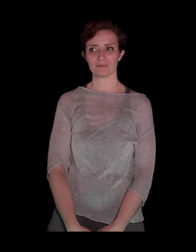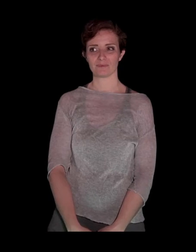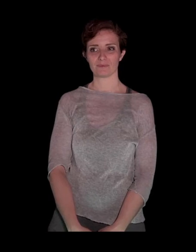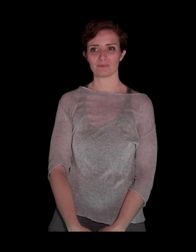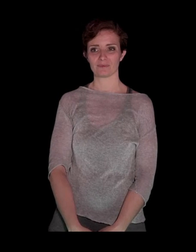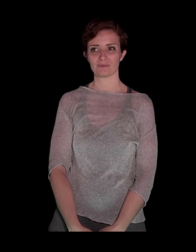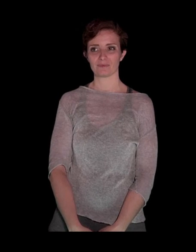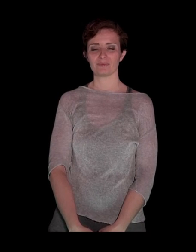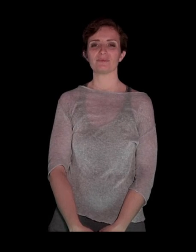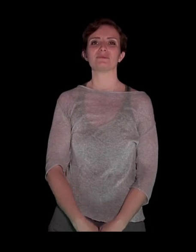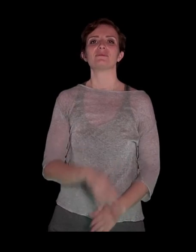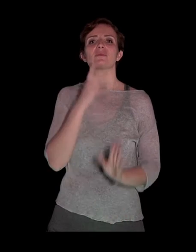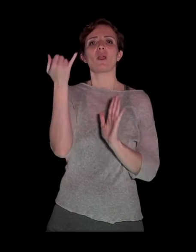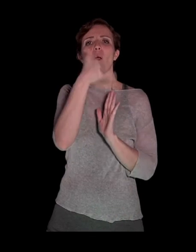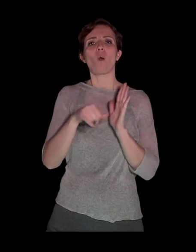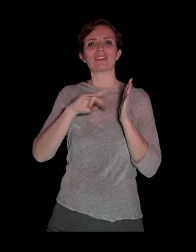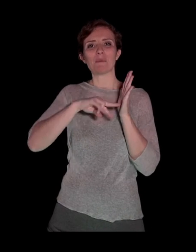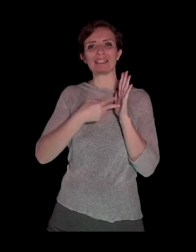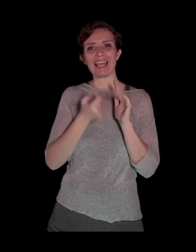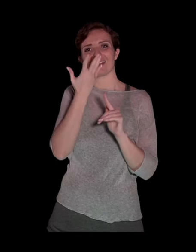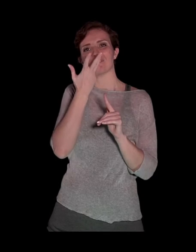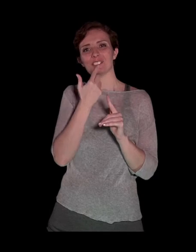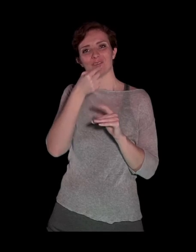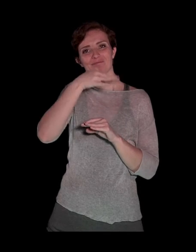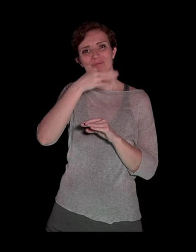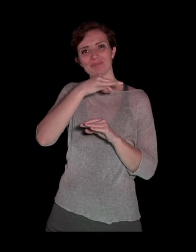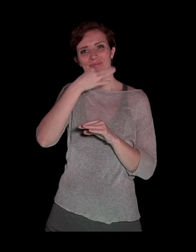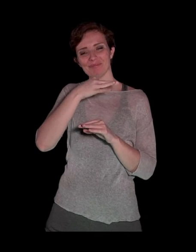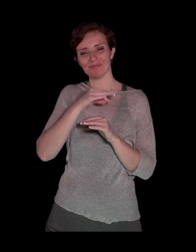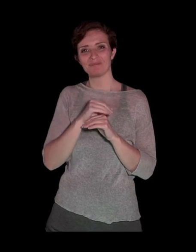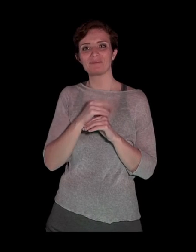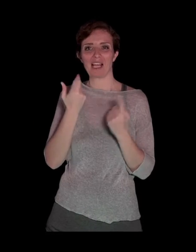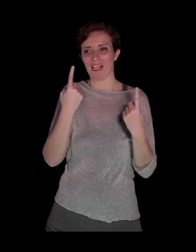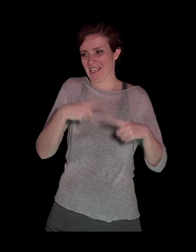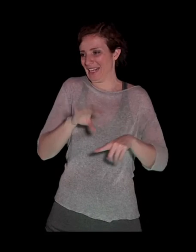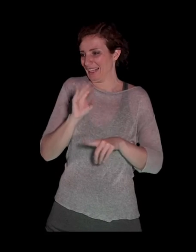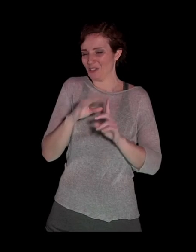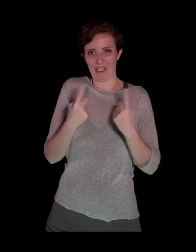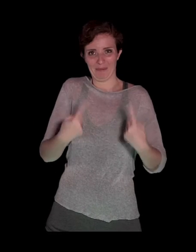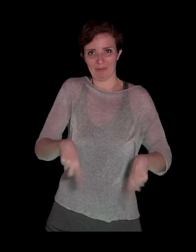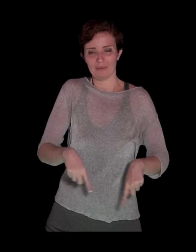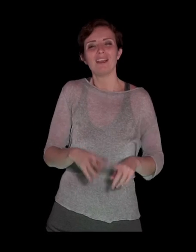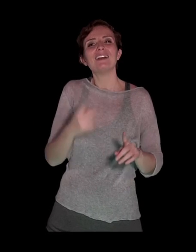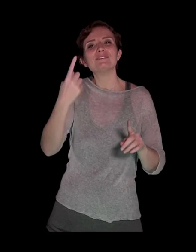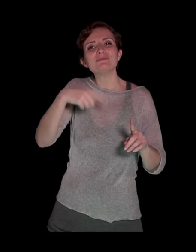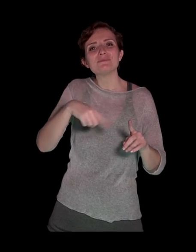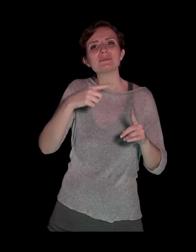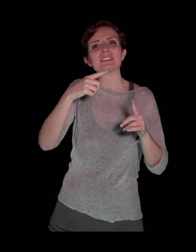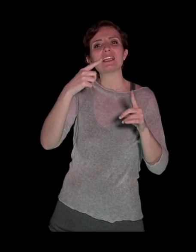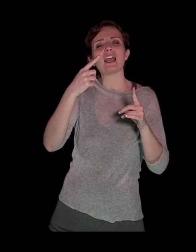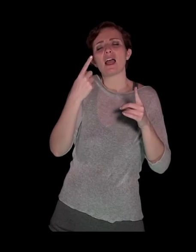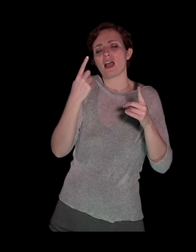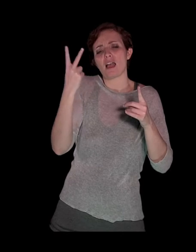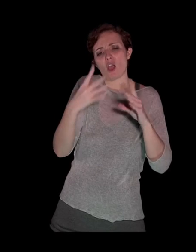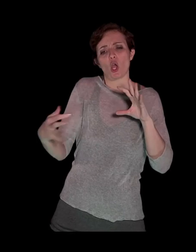unultima tecnica che vi volevo così ricordare in questa lezione è quella che richiama i concetti che abbiamo già visto